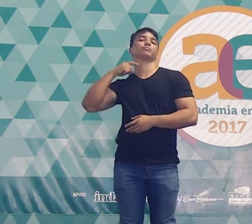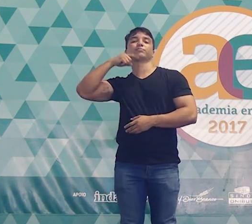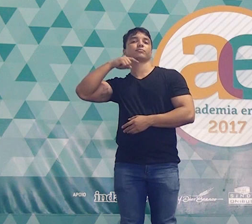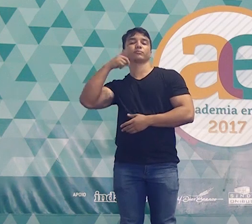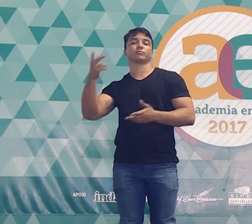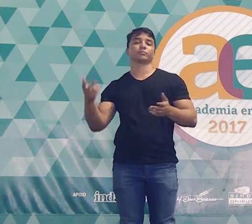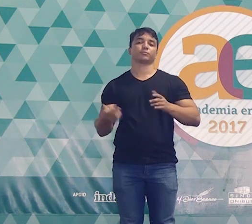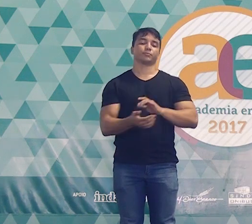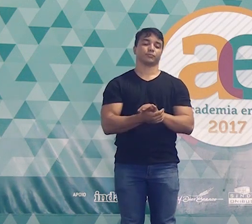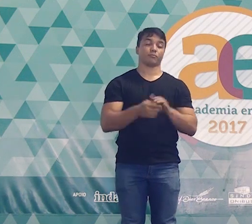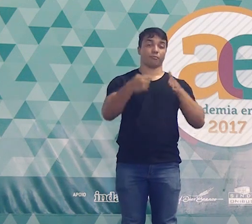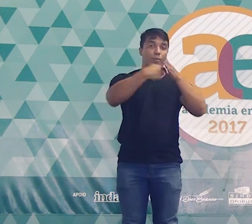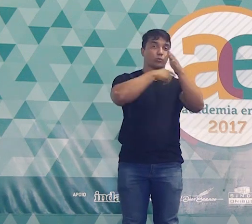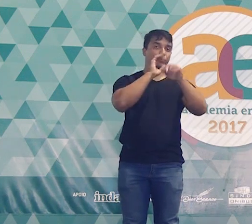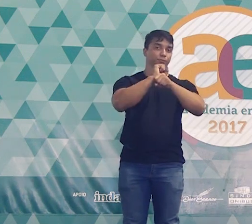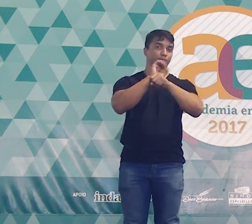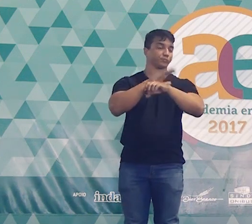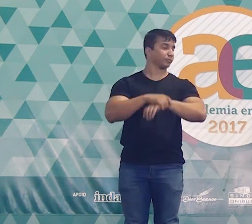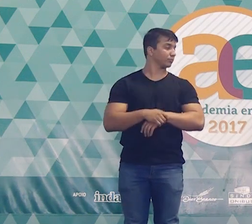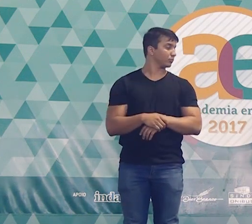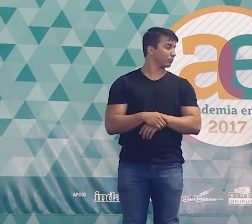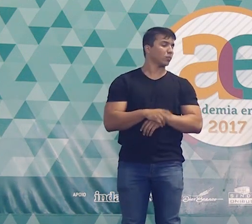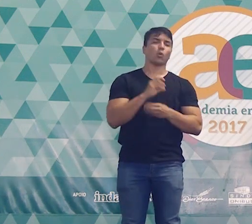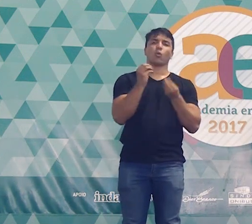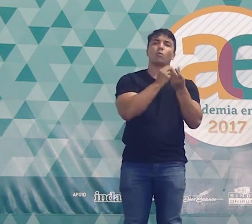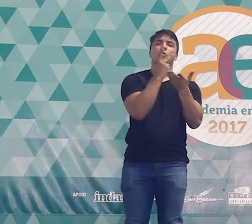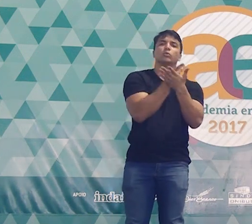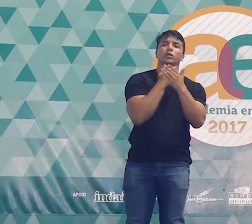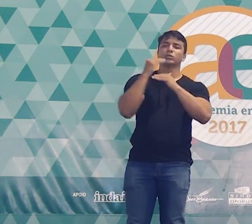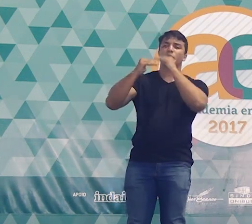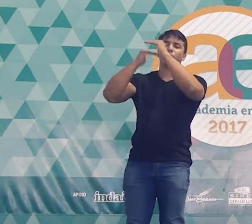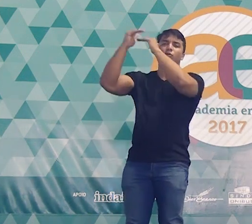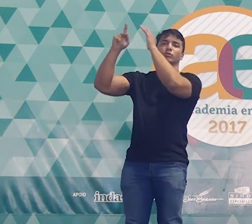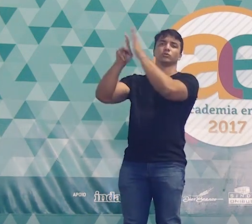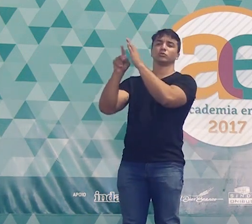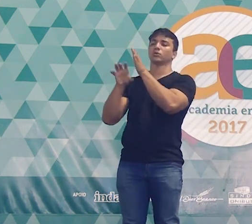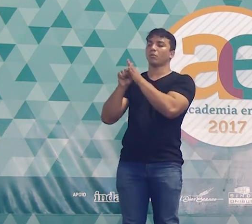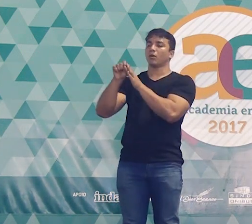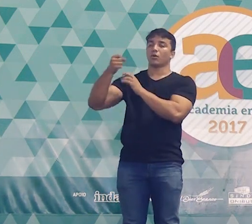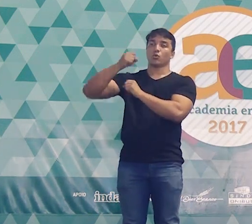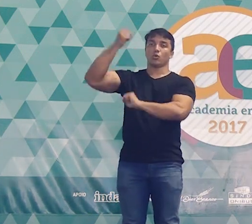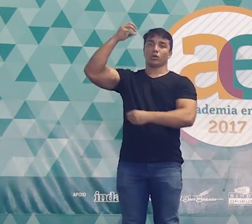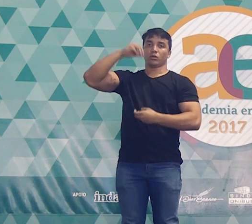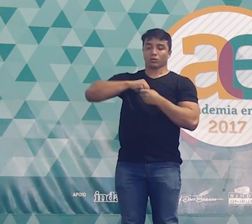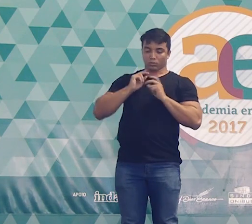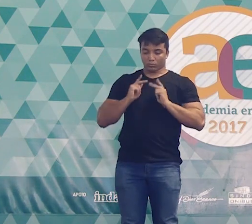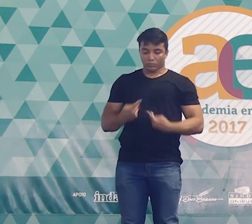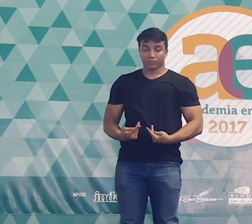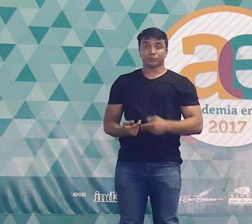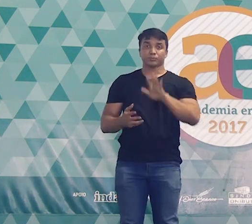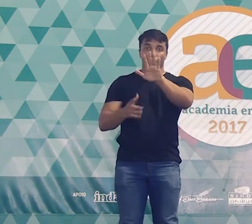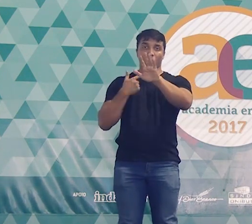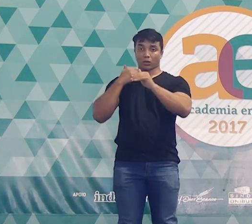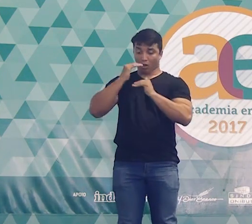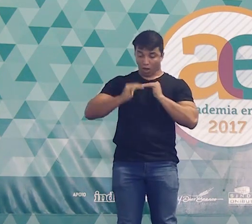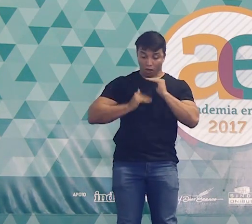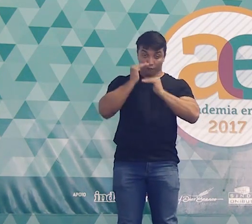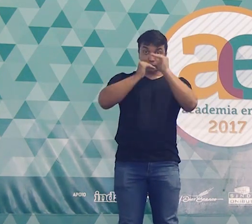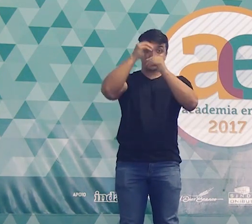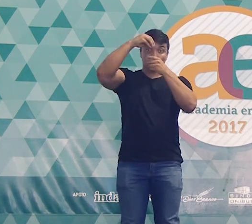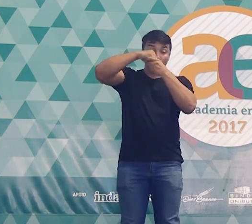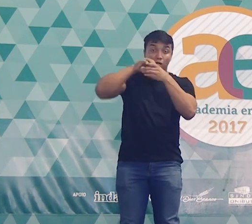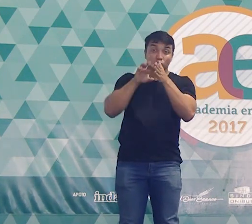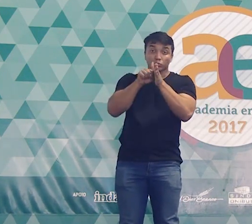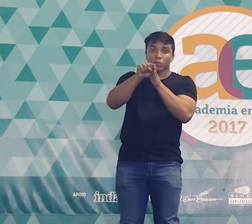eu ver aqui que é a pergunta que a gente recebeu. Como acontece a evolução de uma superbactéria dentro do corpo humano? A evolução de uma